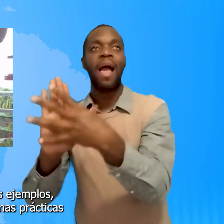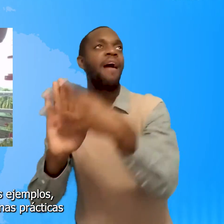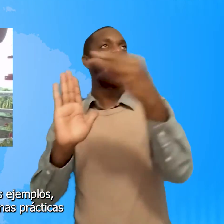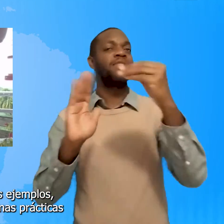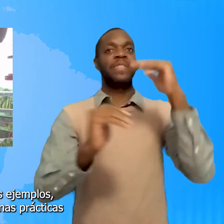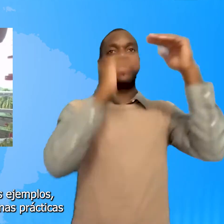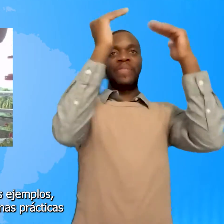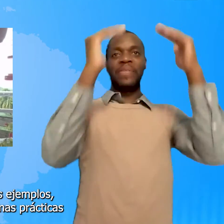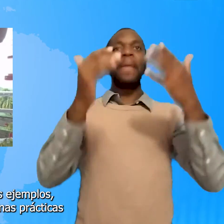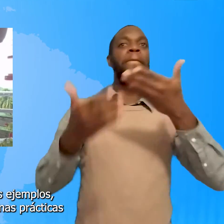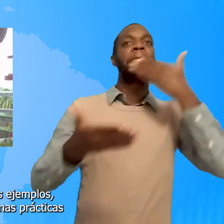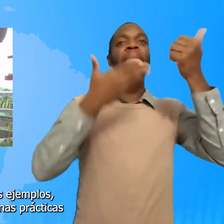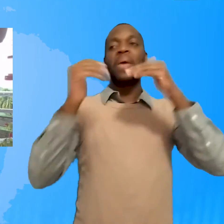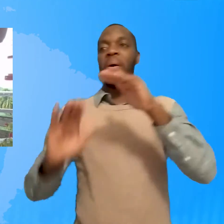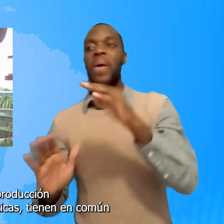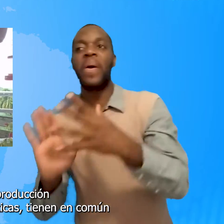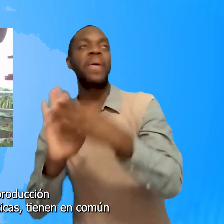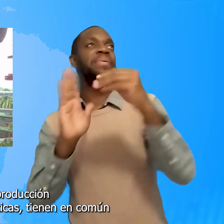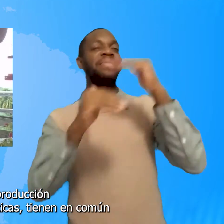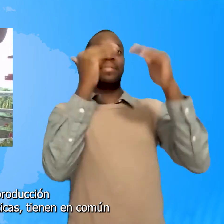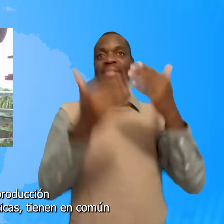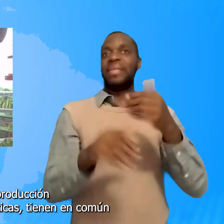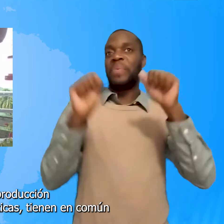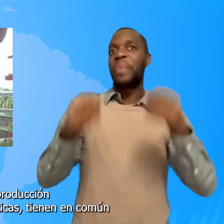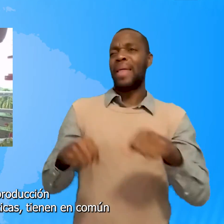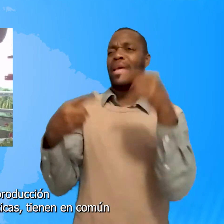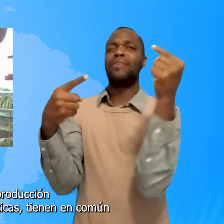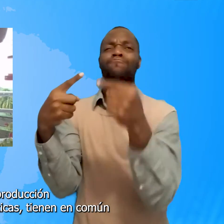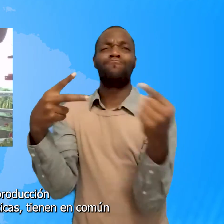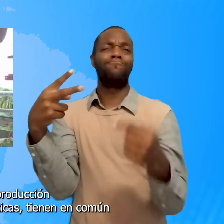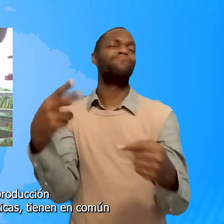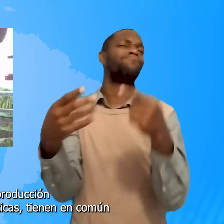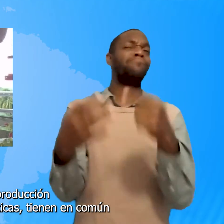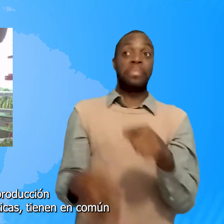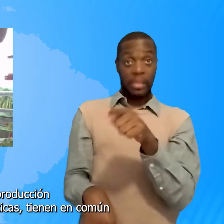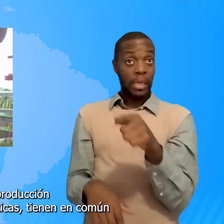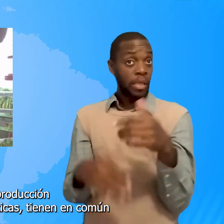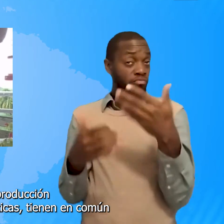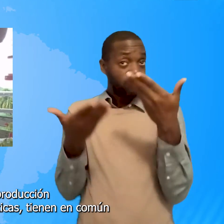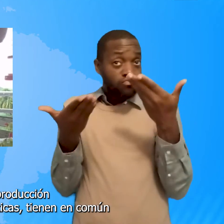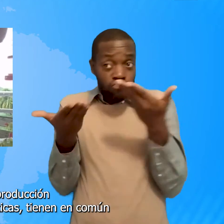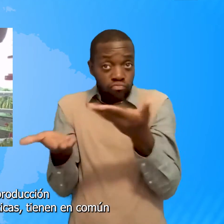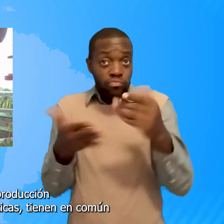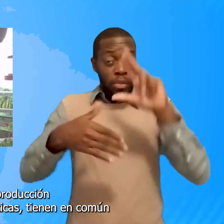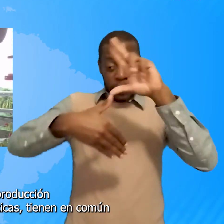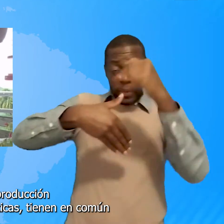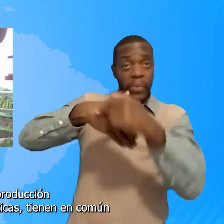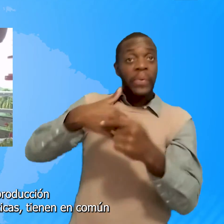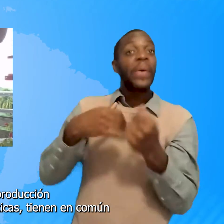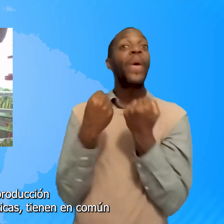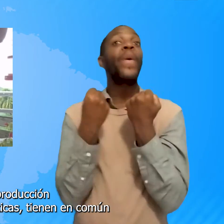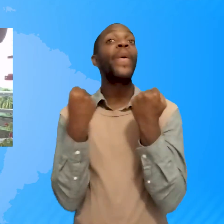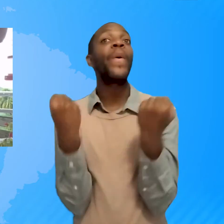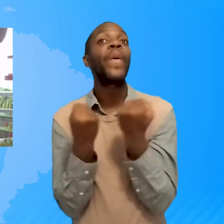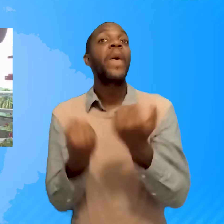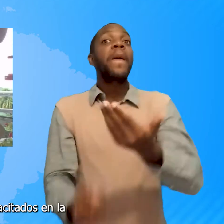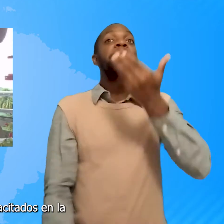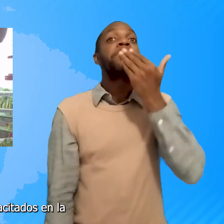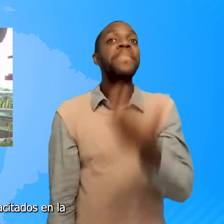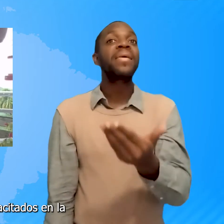que son buenas prácticas para la reproducción de estas buenas prácticas, tienen en